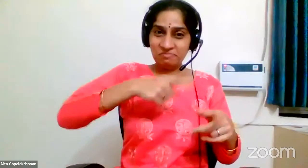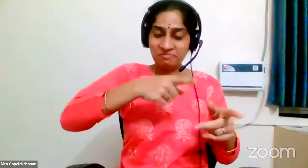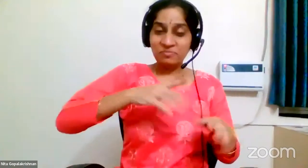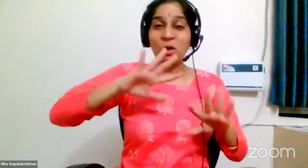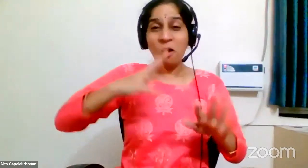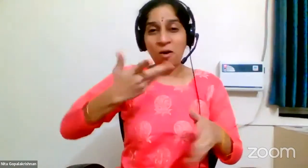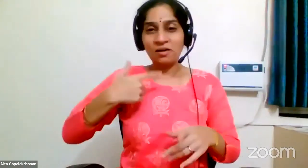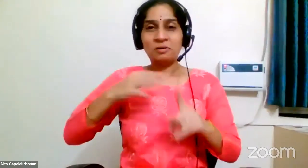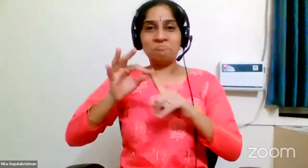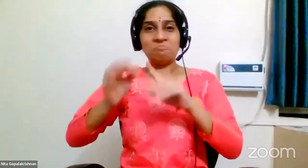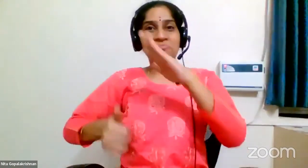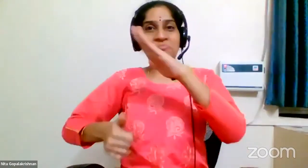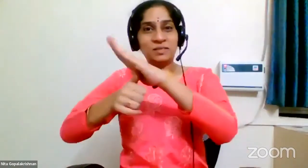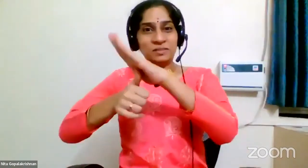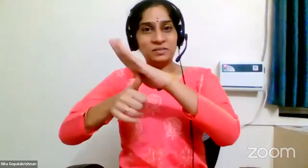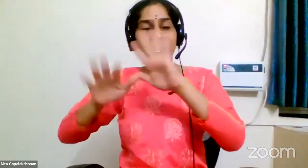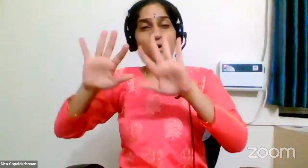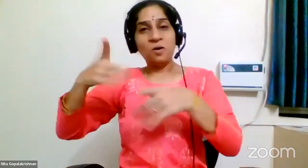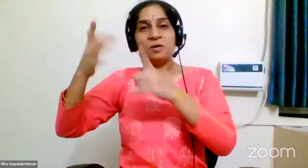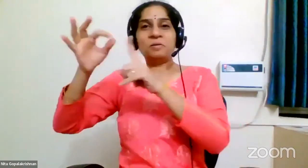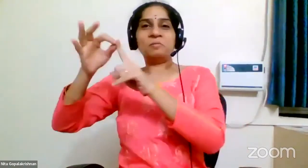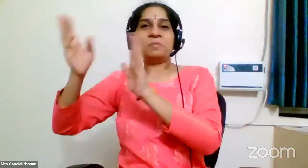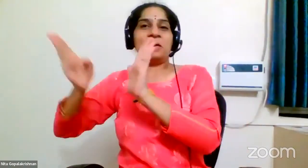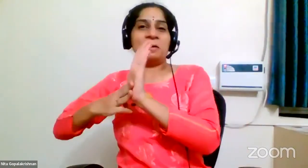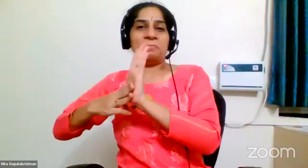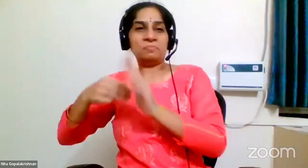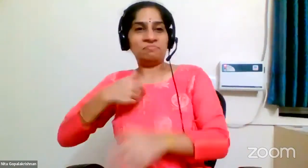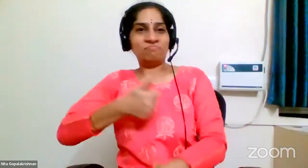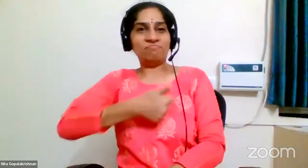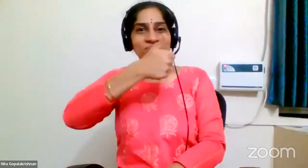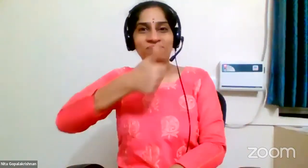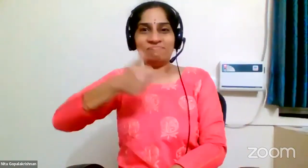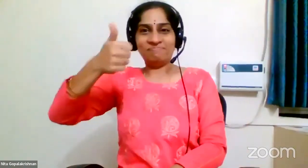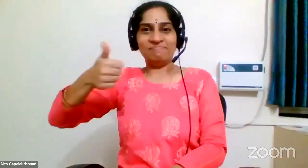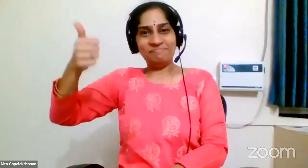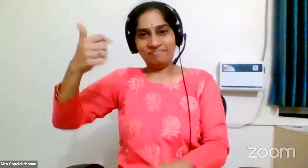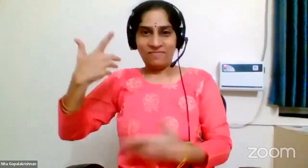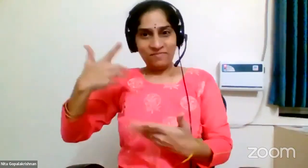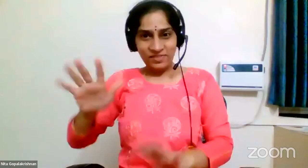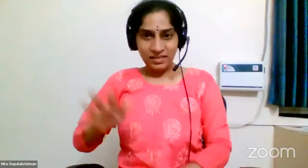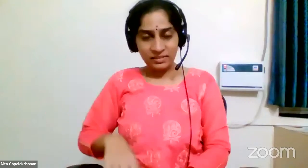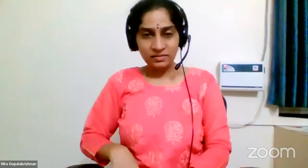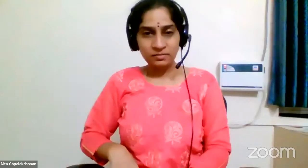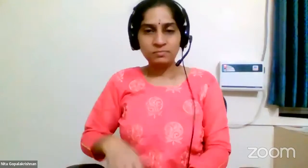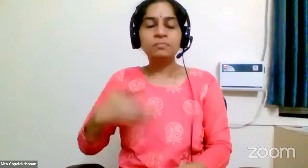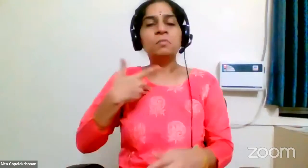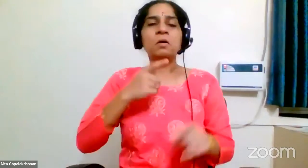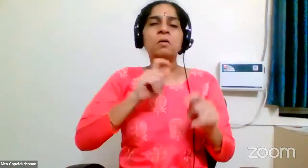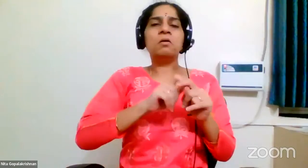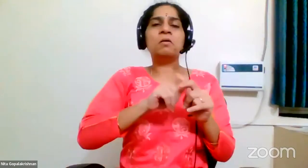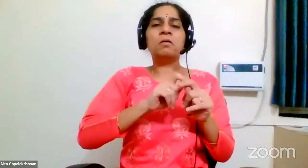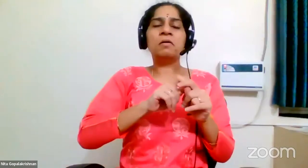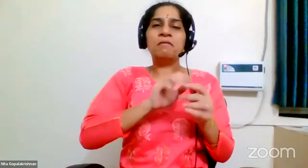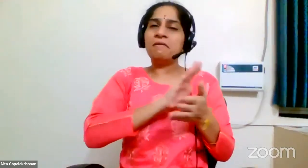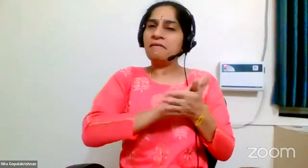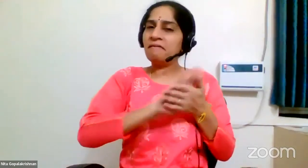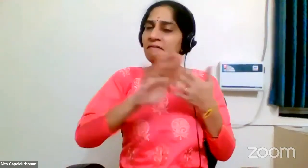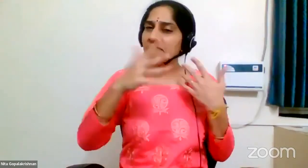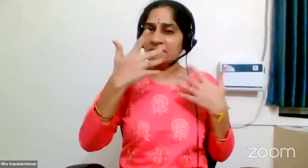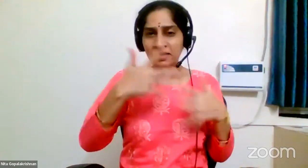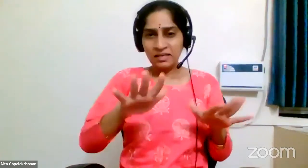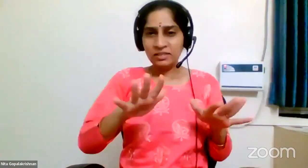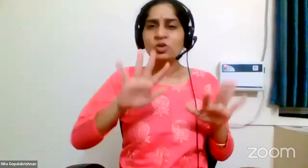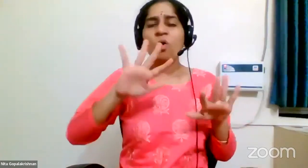वो अगर इन तीनों पोजीशंस पे ना भी रहे, तब भी उसे किसी भी सूरत हाल में उसको जेल में बंद नहीं किया जा